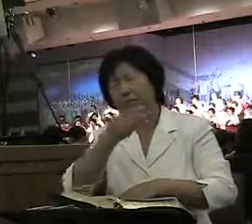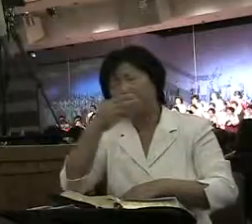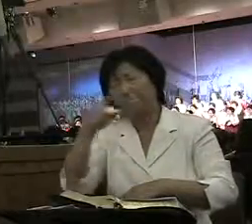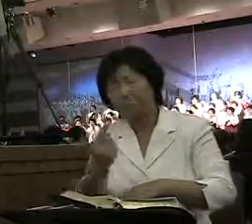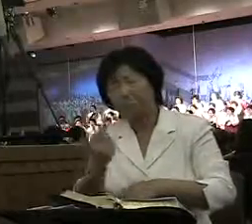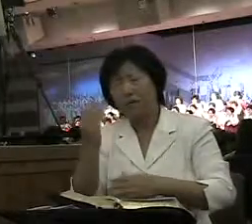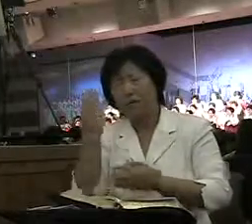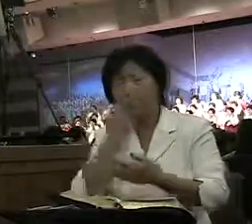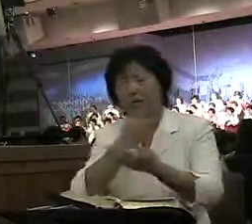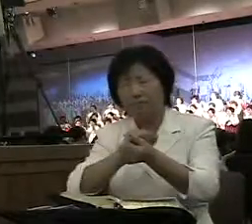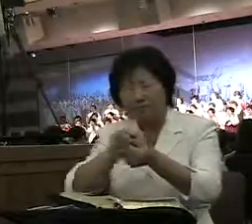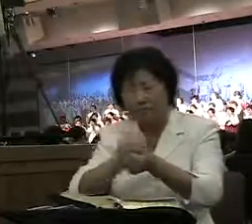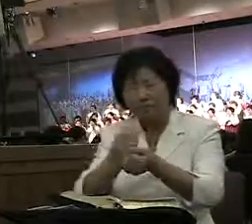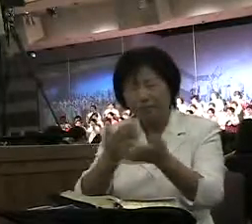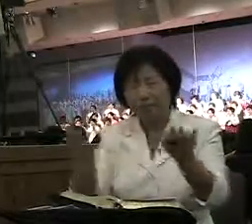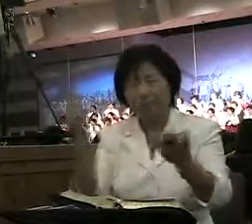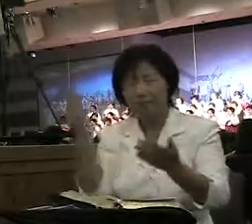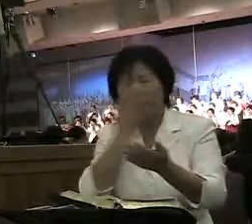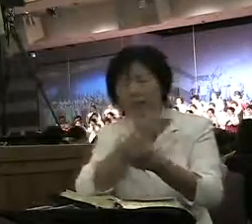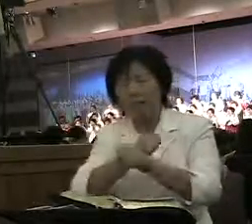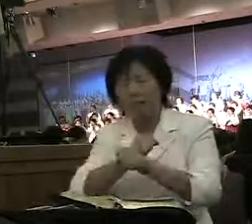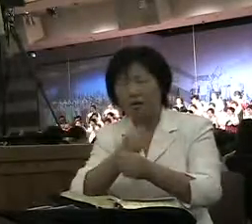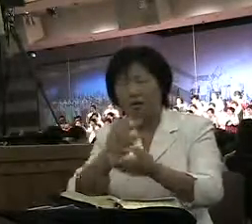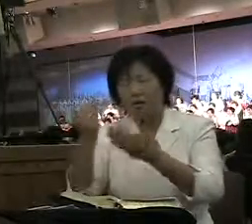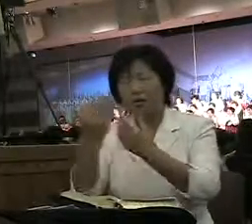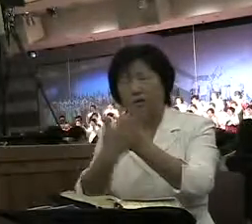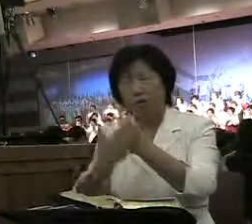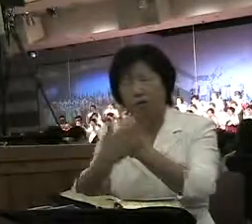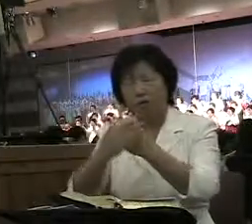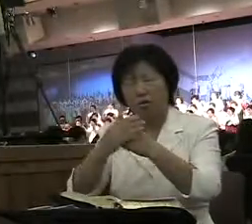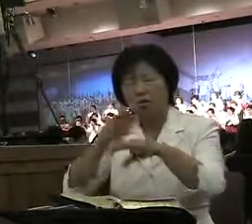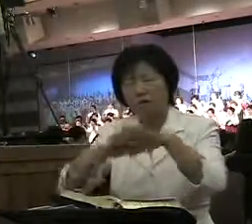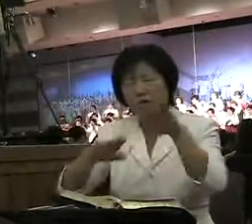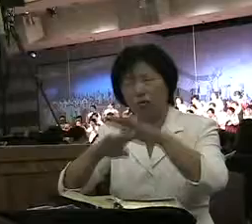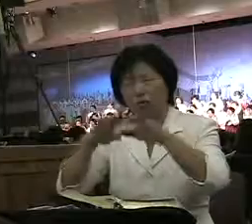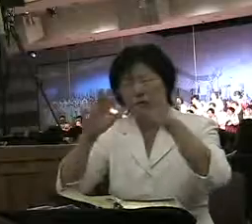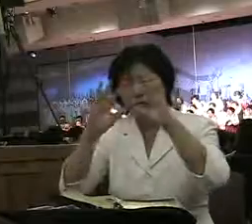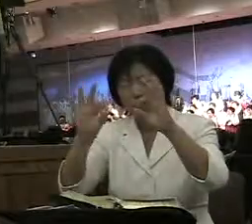씻어주시고 정결케 하신 주님의 은총의 손을 봅니다.